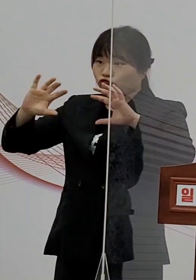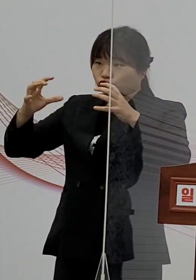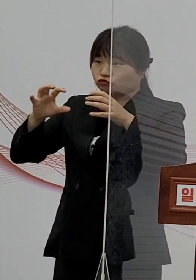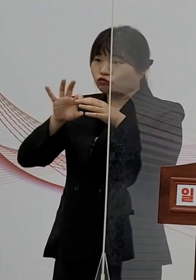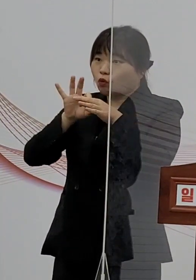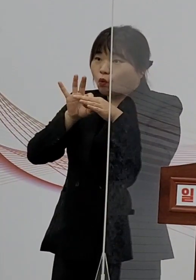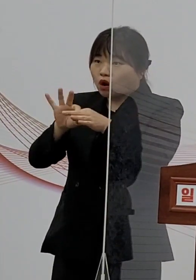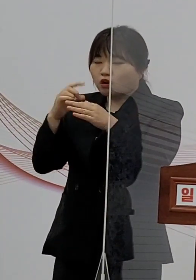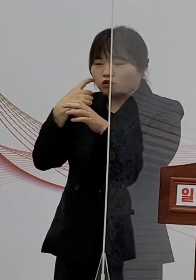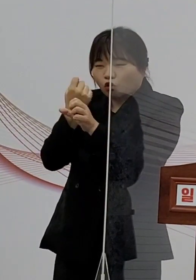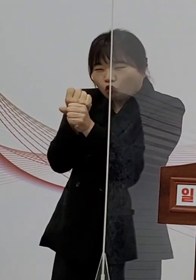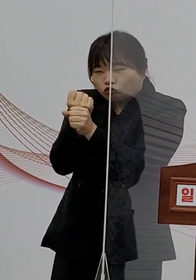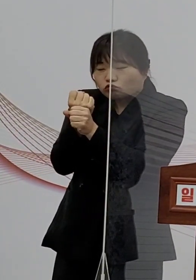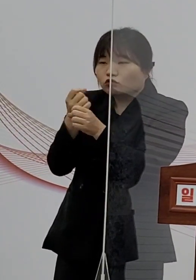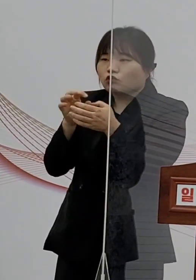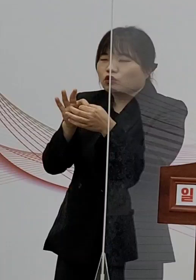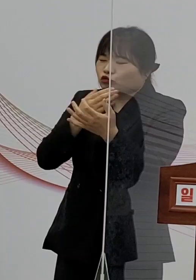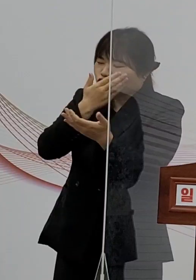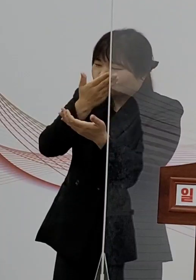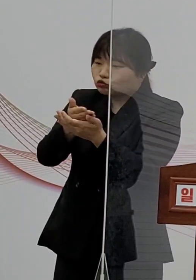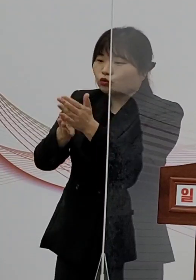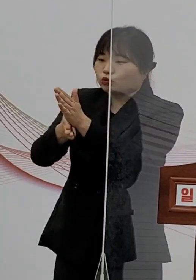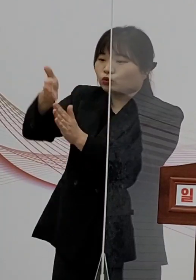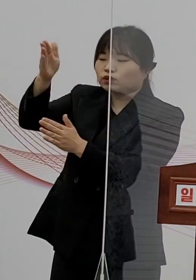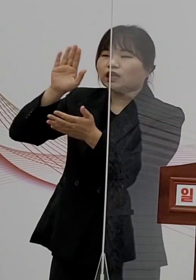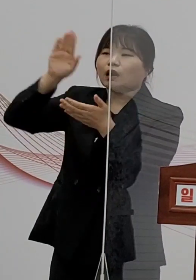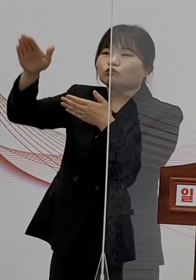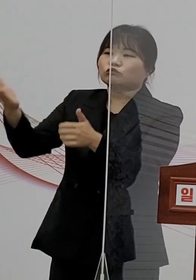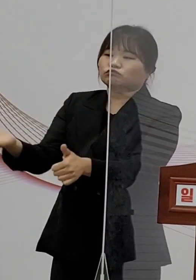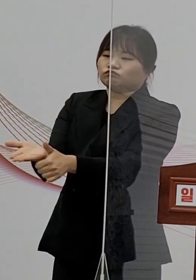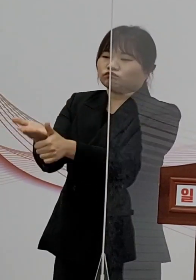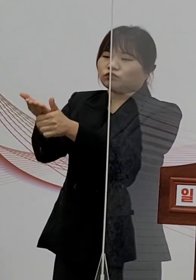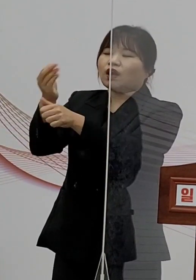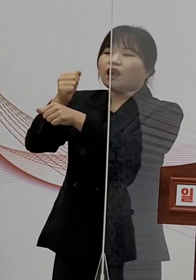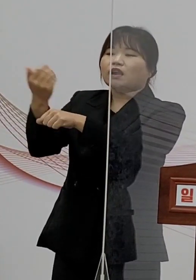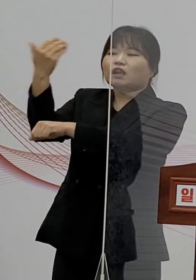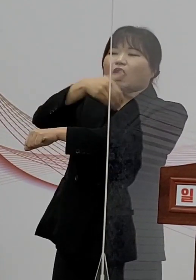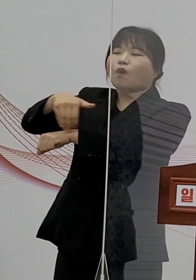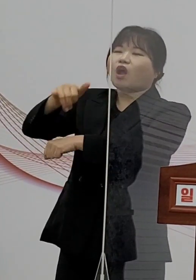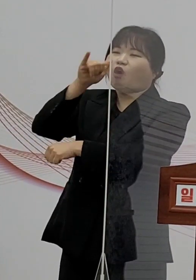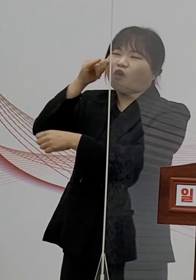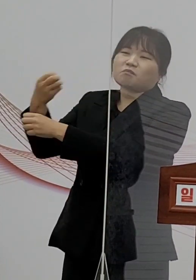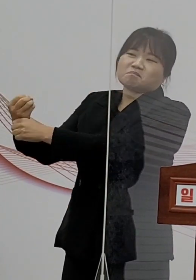분야의 핵심 도시로 육성하시겠다고 이렇게 말씀을 저에게 전해보셨습니다.